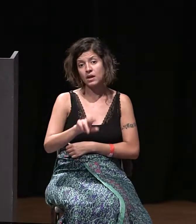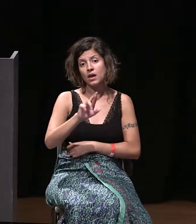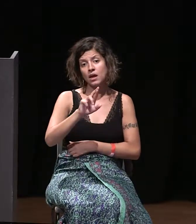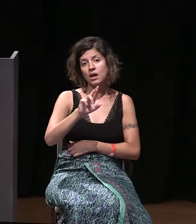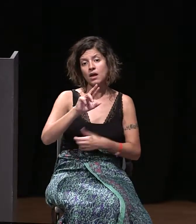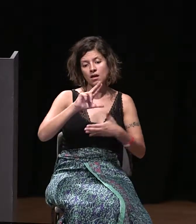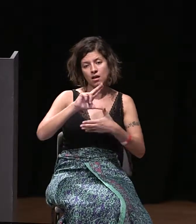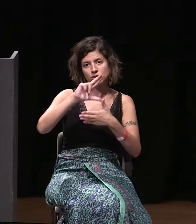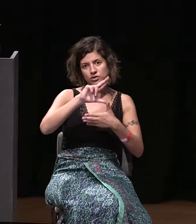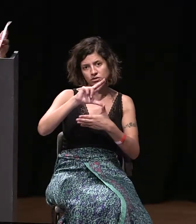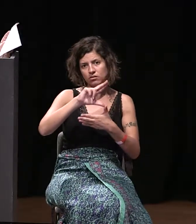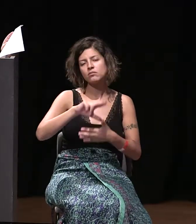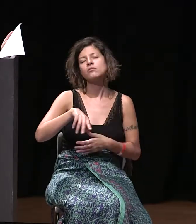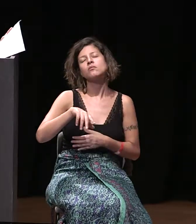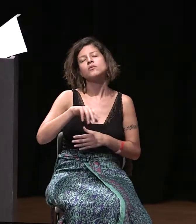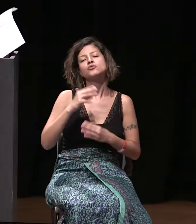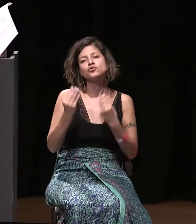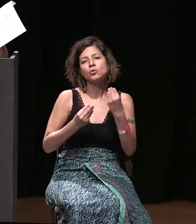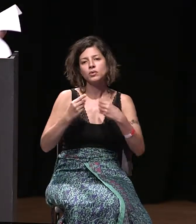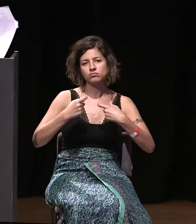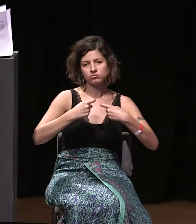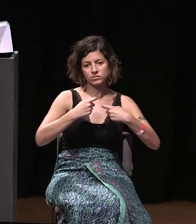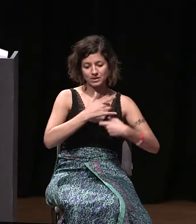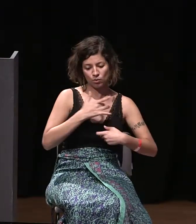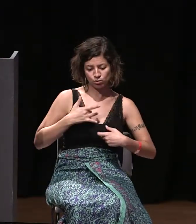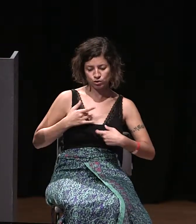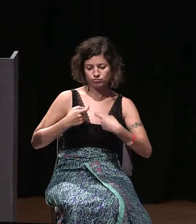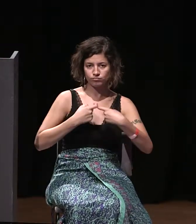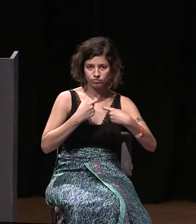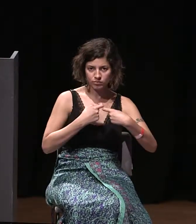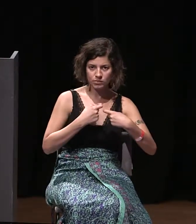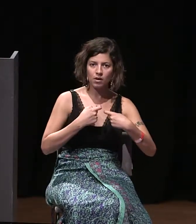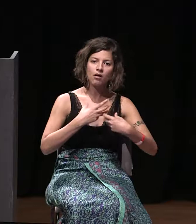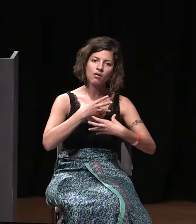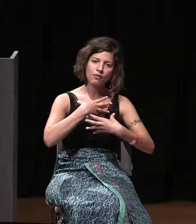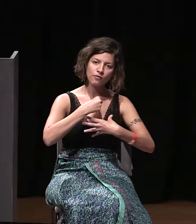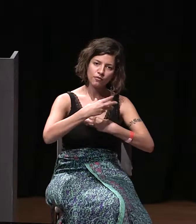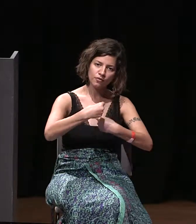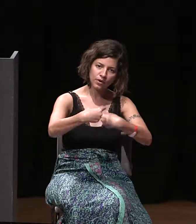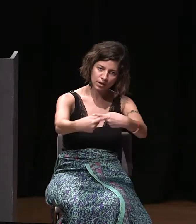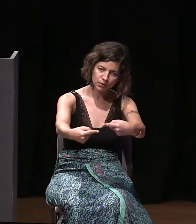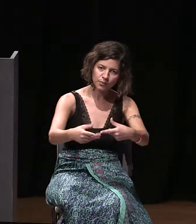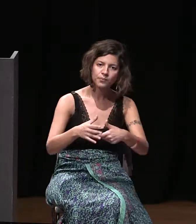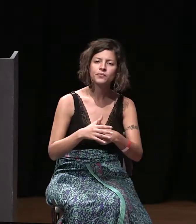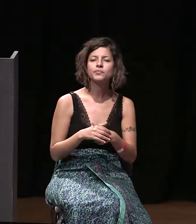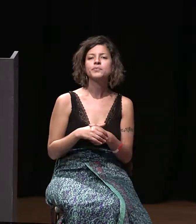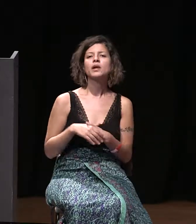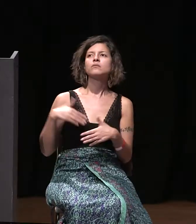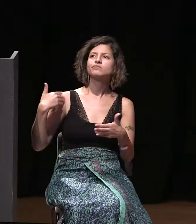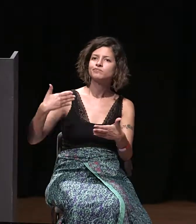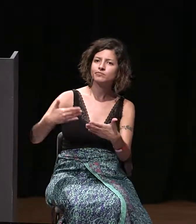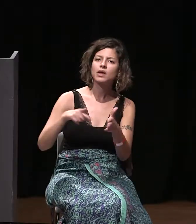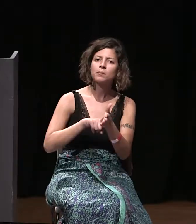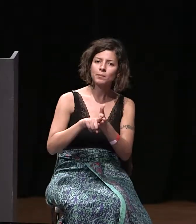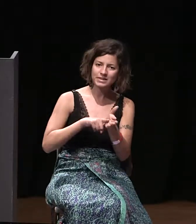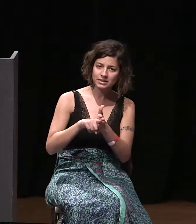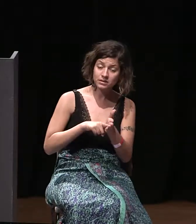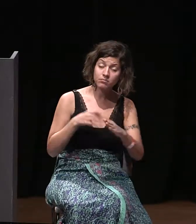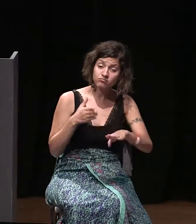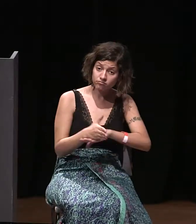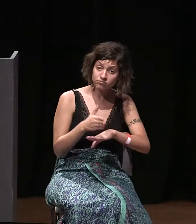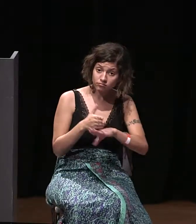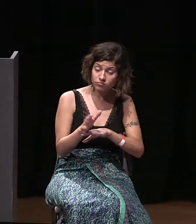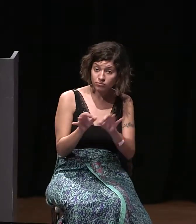Sexual e Reprodutiva. Nos últimos 20 anos, tem realizado pesquisas, projetos de ação participativa